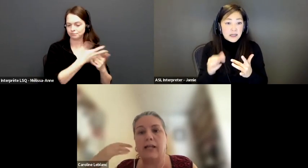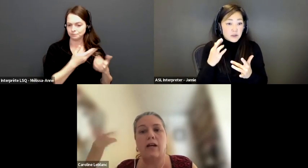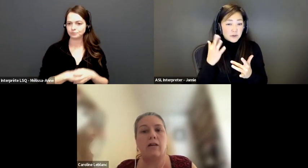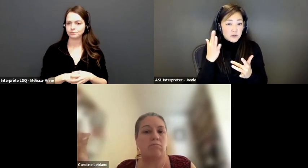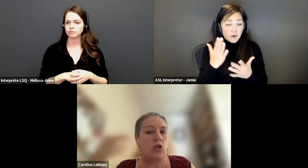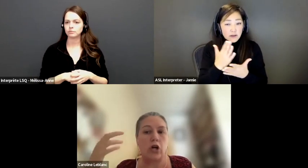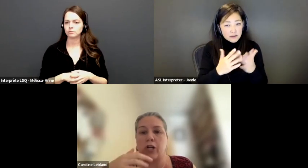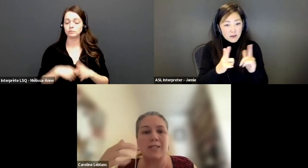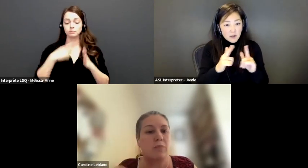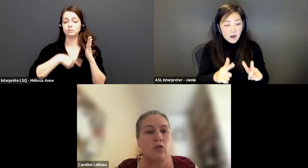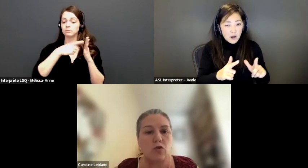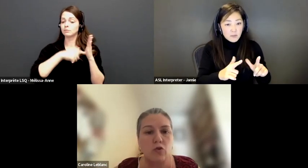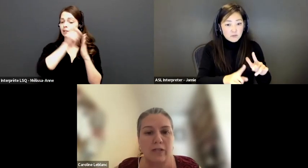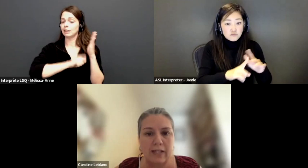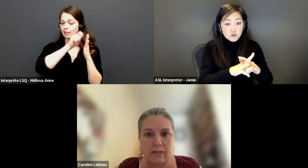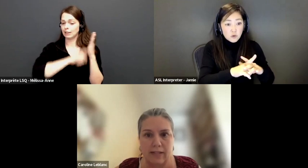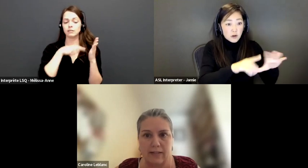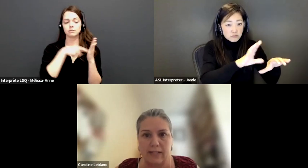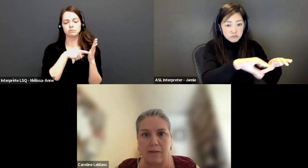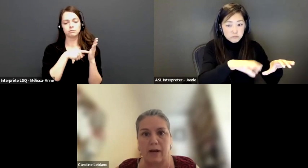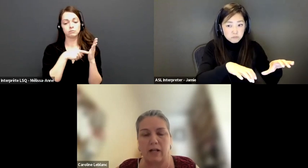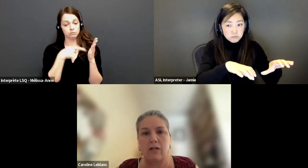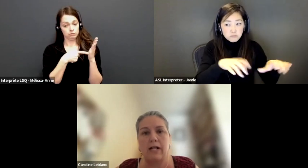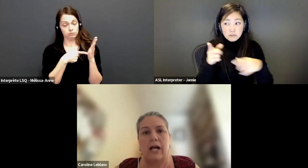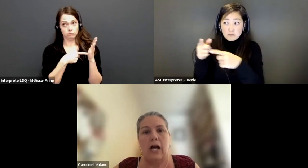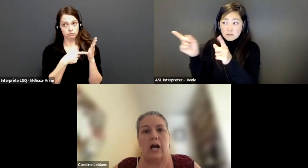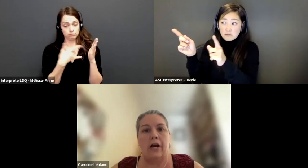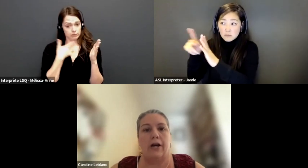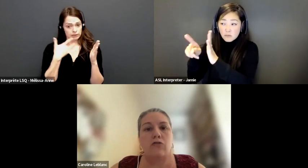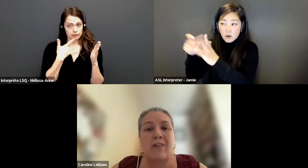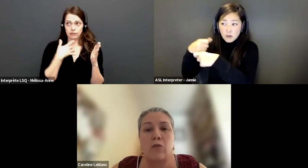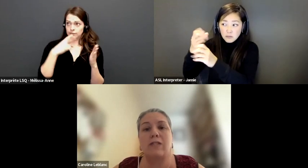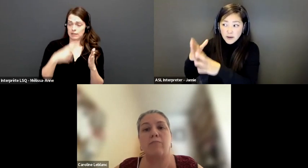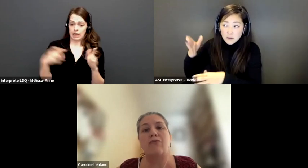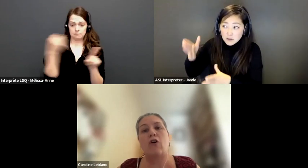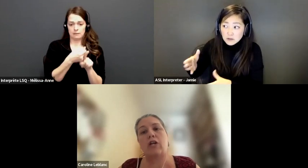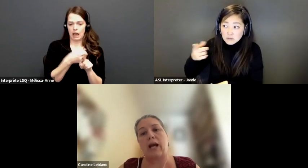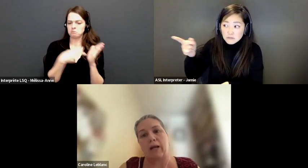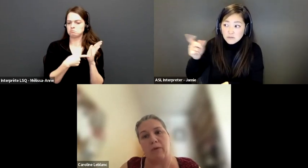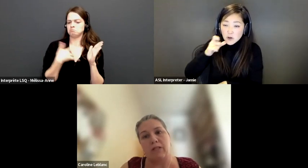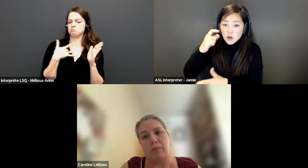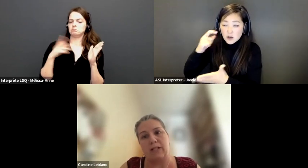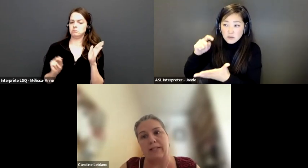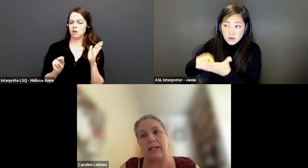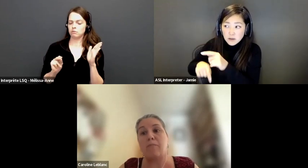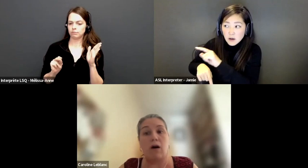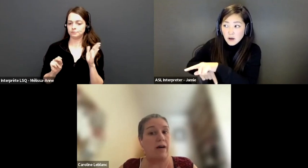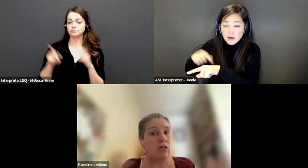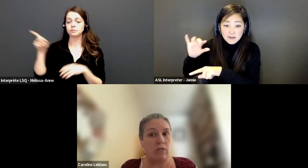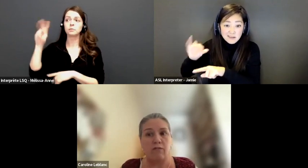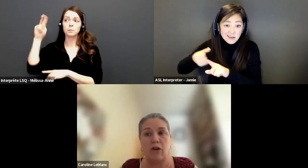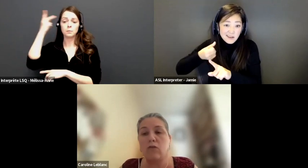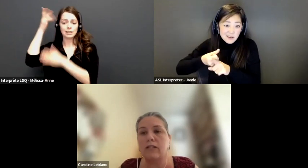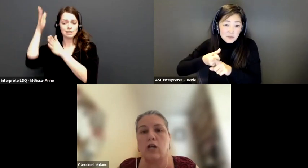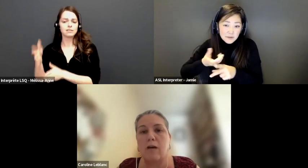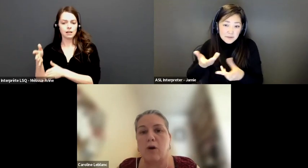les écrits, ne reconnaissent pas toujours cet impact-là. Nous avons aussi pu voir que la réponse des politiciens part avec